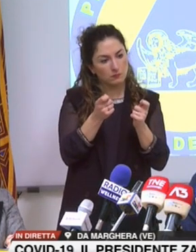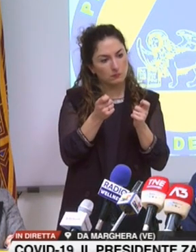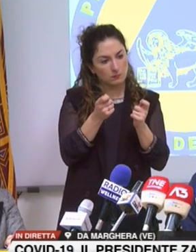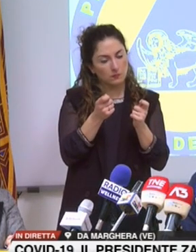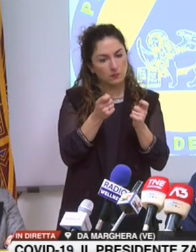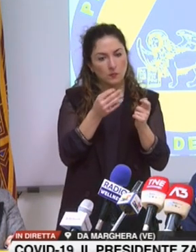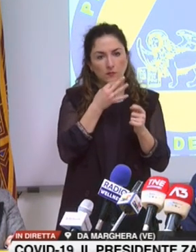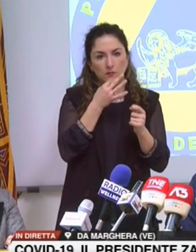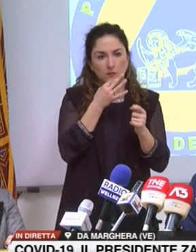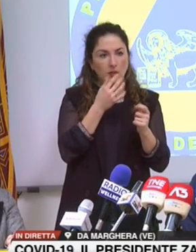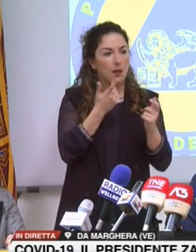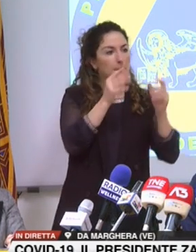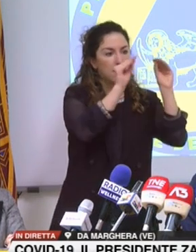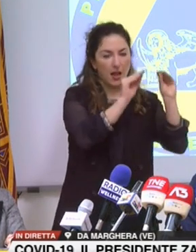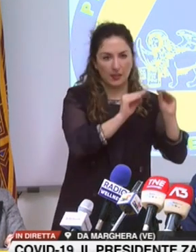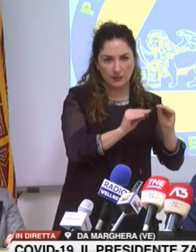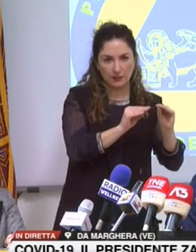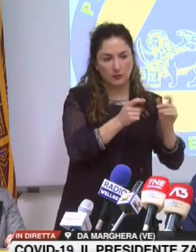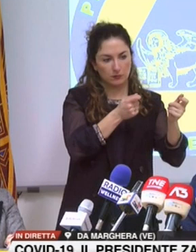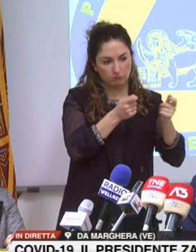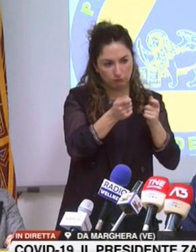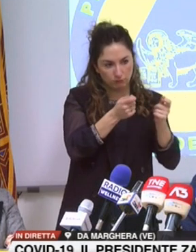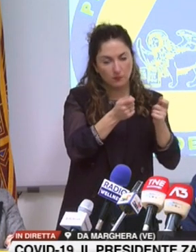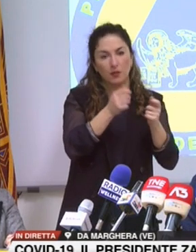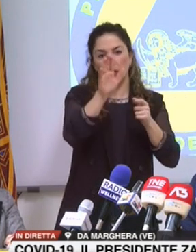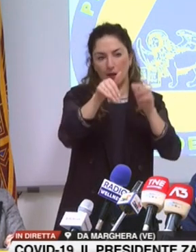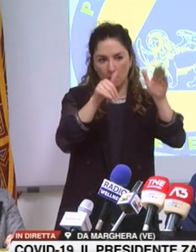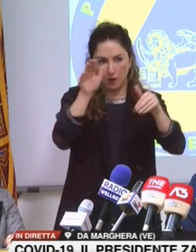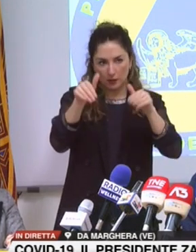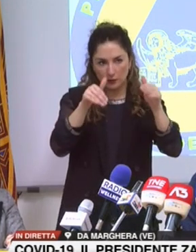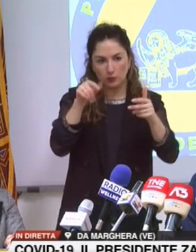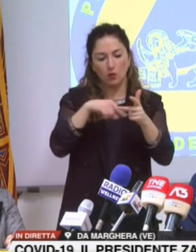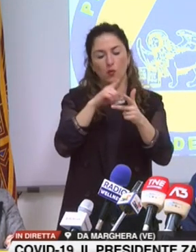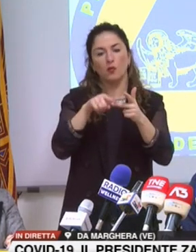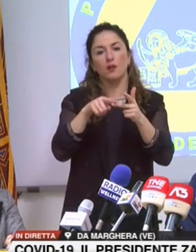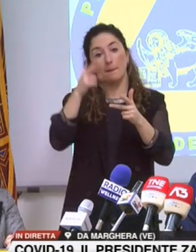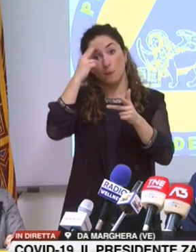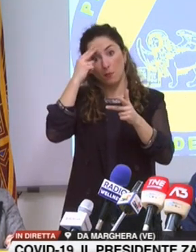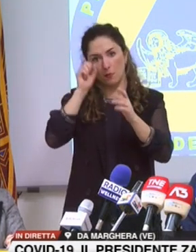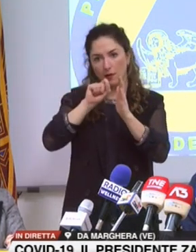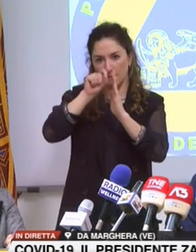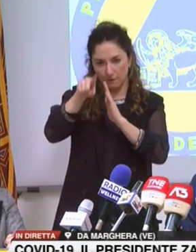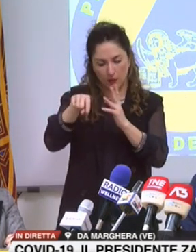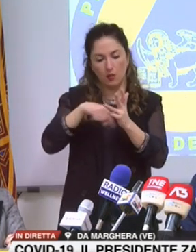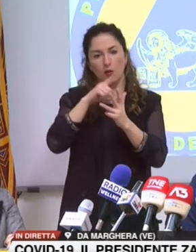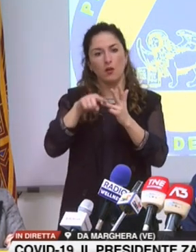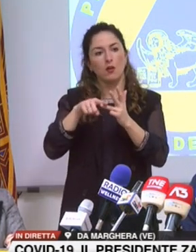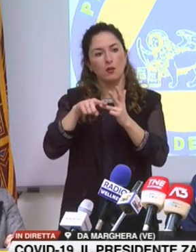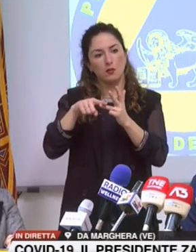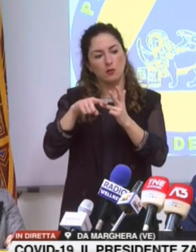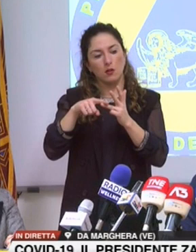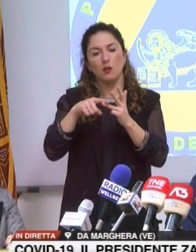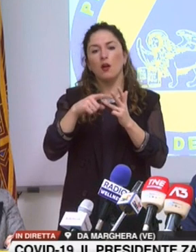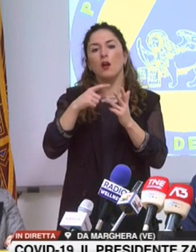cronologico, dalla gestione del magazzino agli inviti, quindi alle convocazioni, all'invio del promemoria, alla gestione dell'anamnesi, quindi